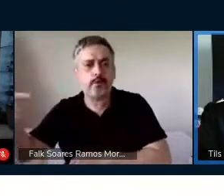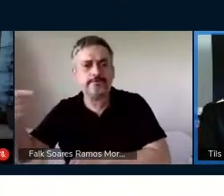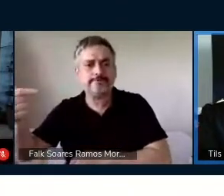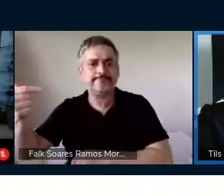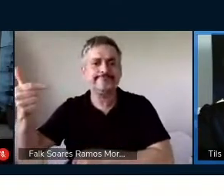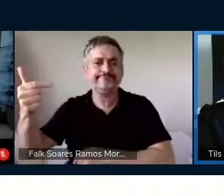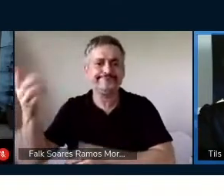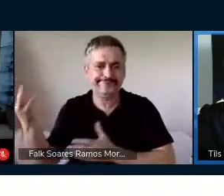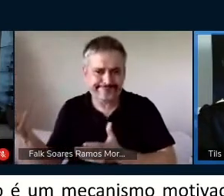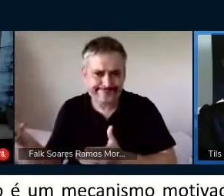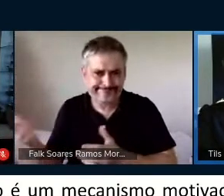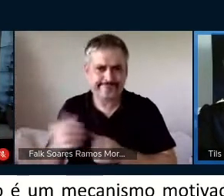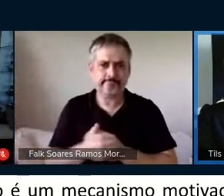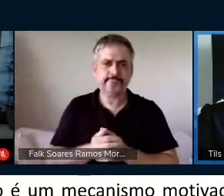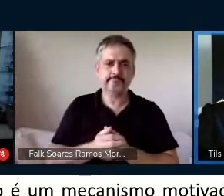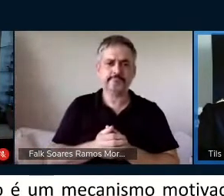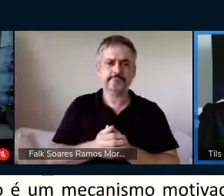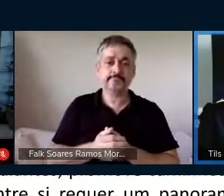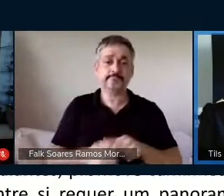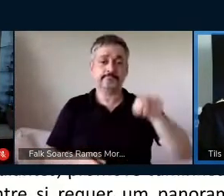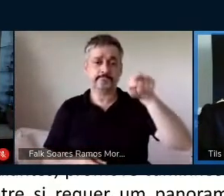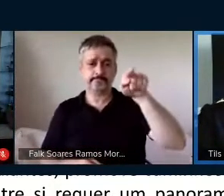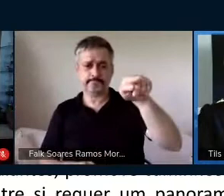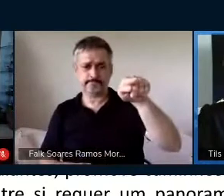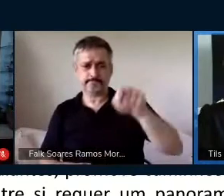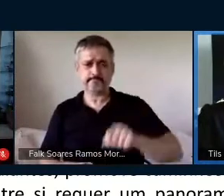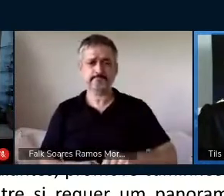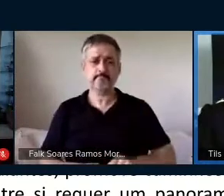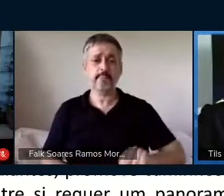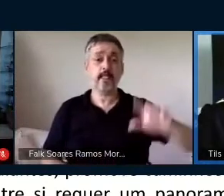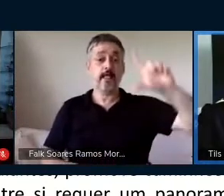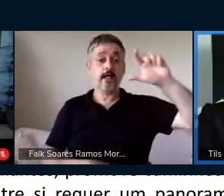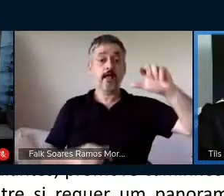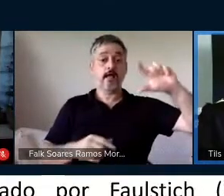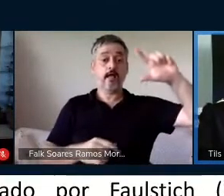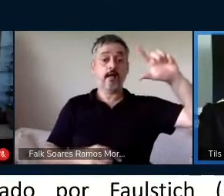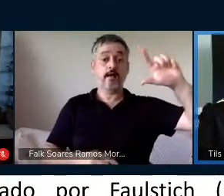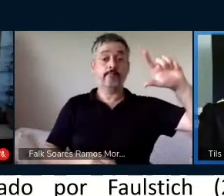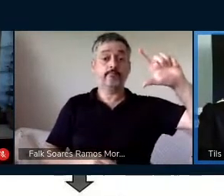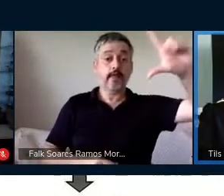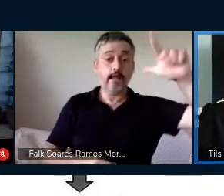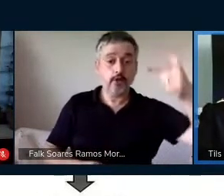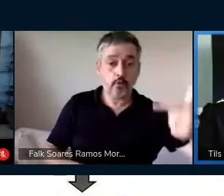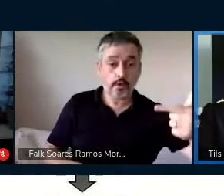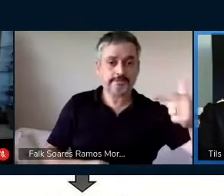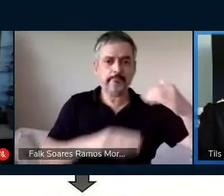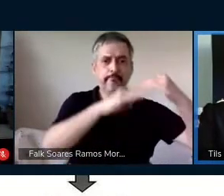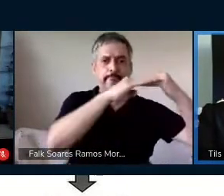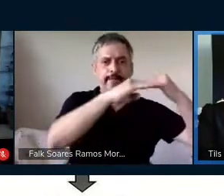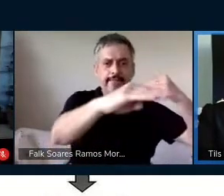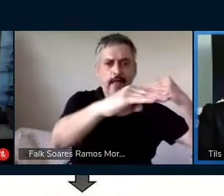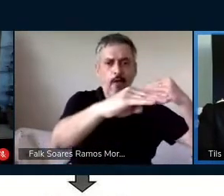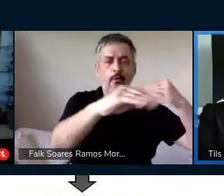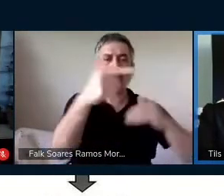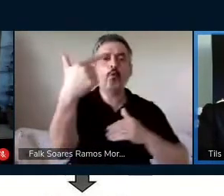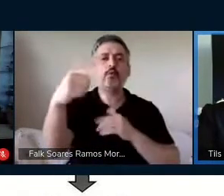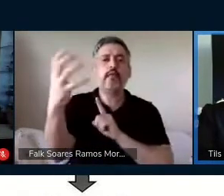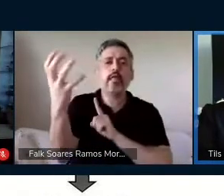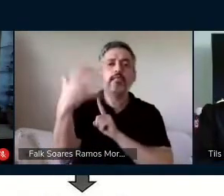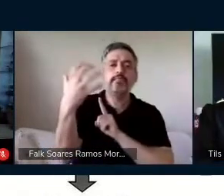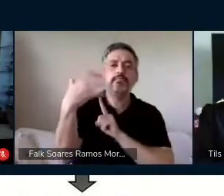de cruzamento de regras entre a L1 e a L2, e uma língua padrão, L2.